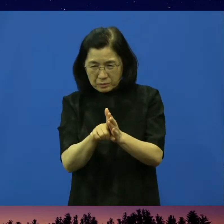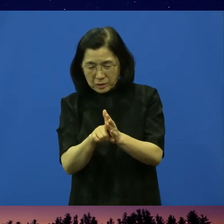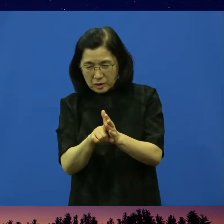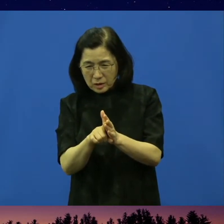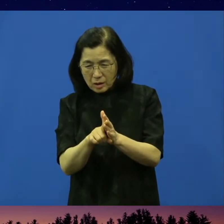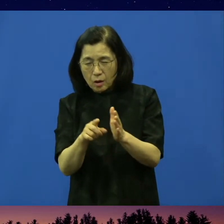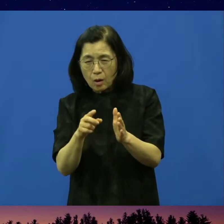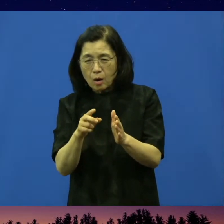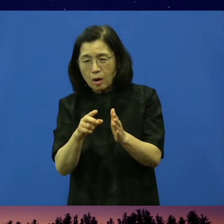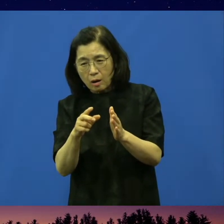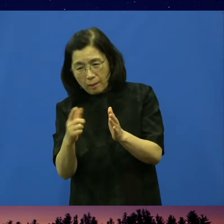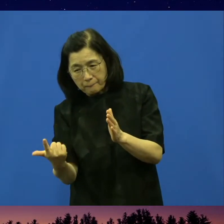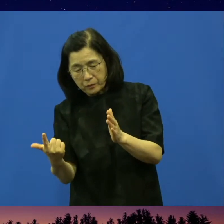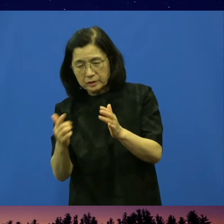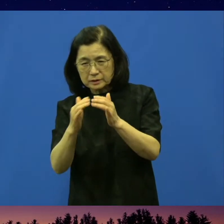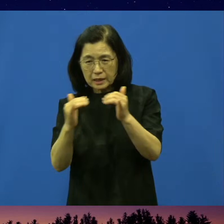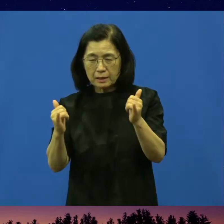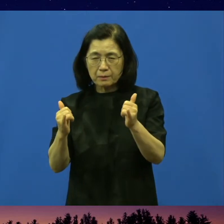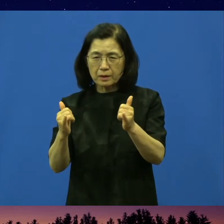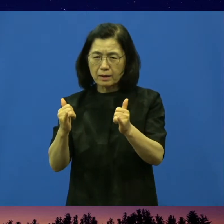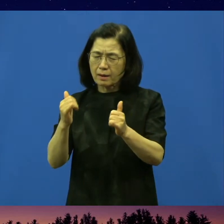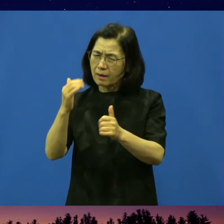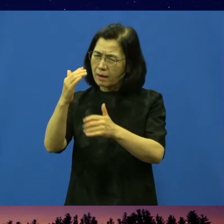굉장히 애매모호한 거예요.